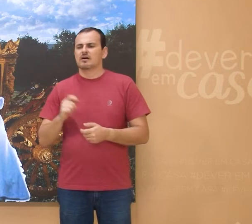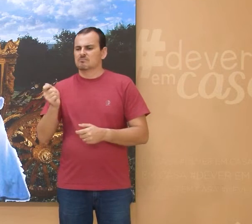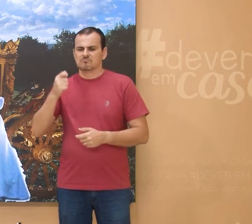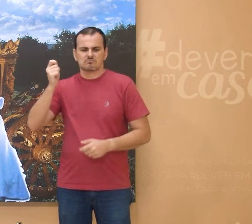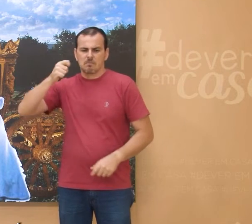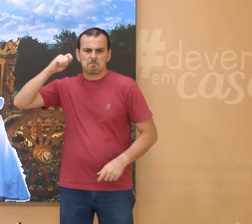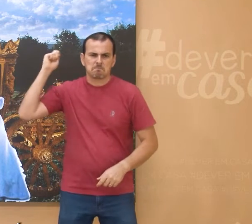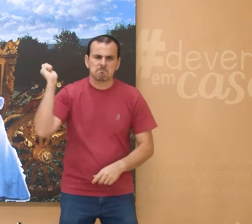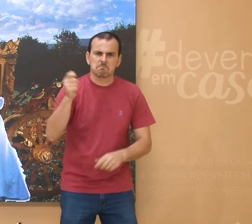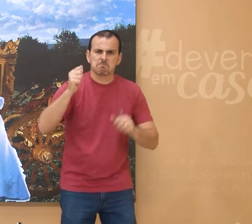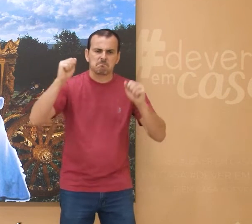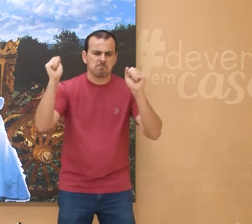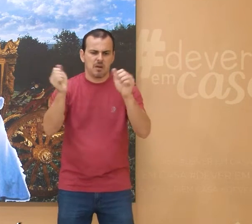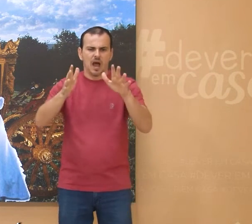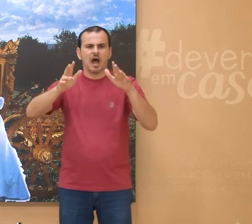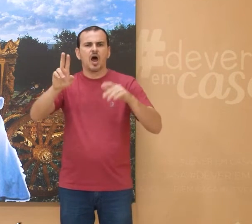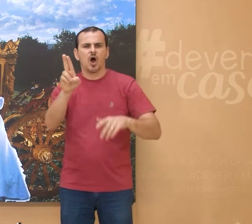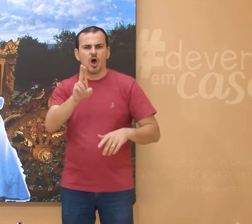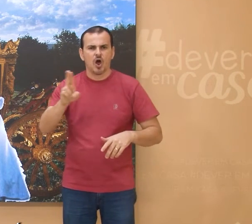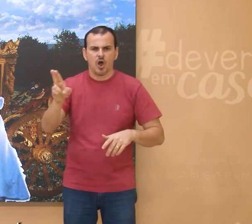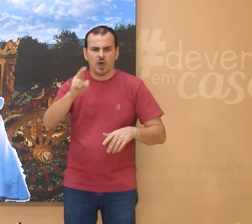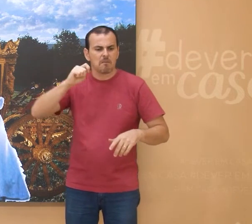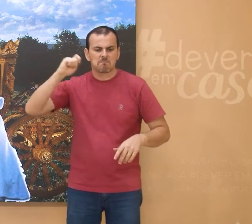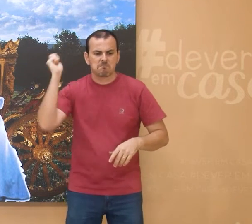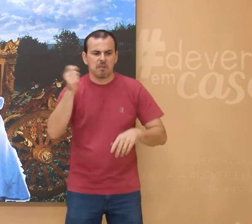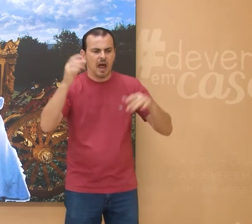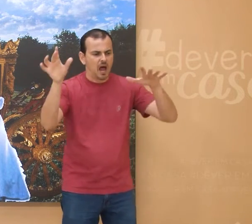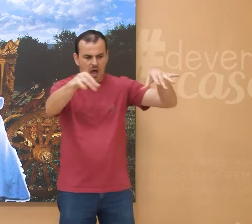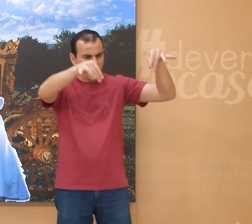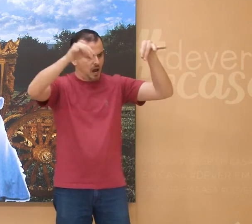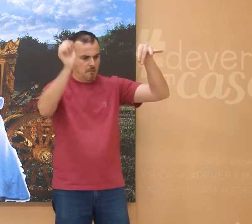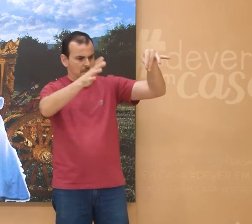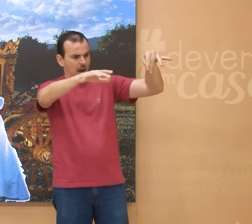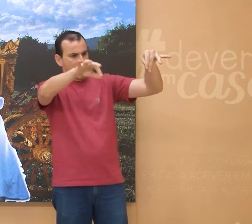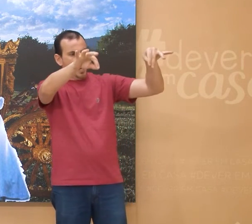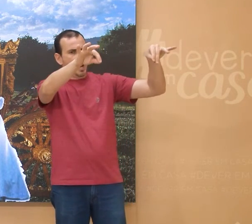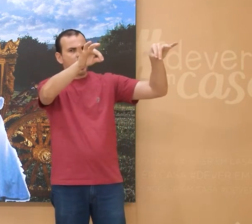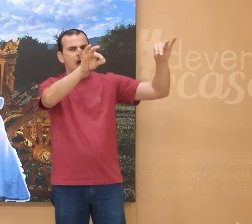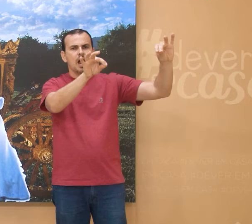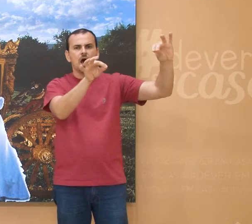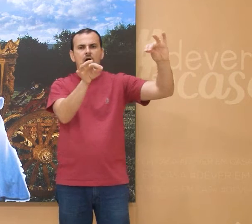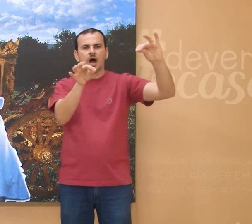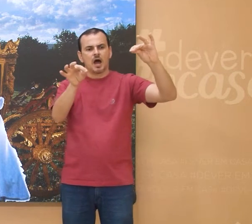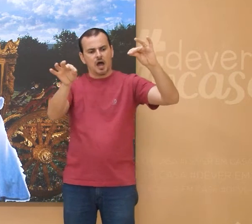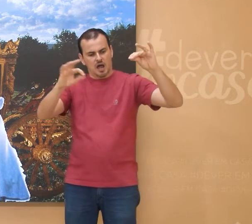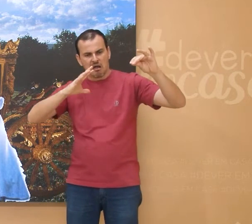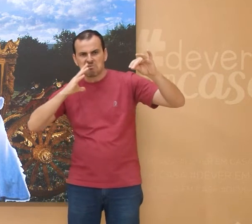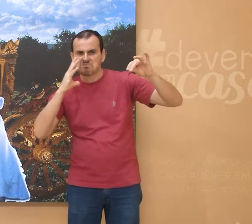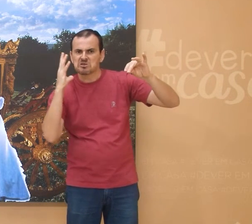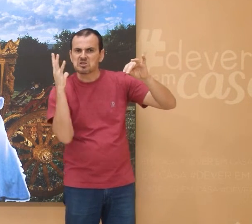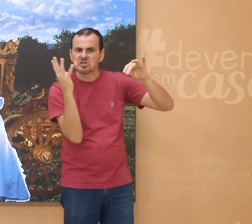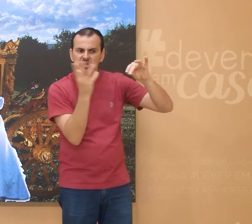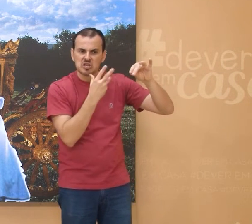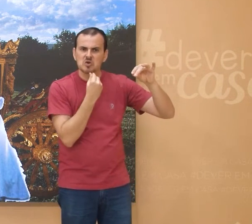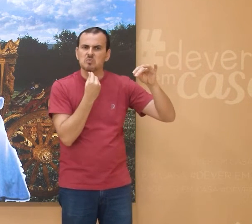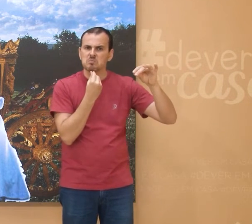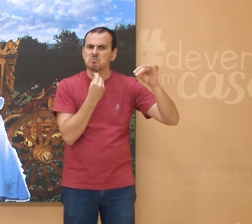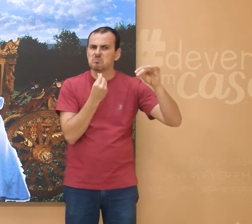A fada com mágica vestiu Cinderela com um lindo vestido